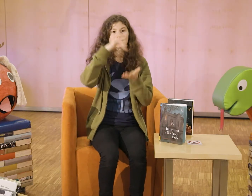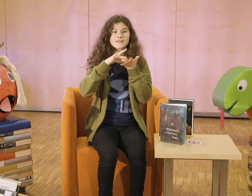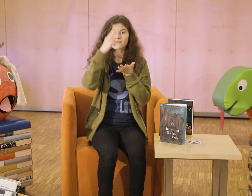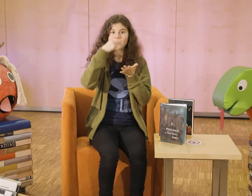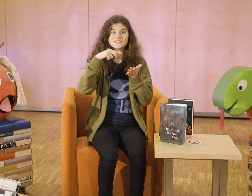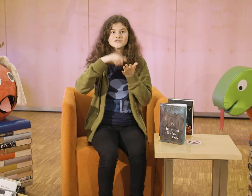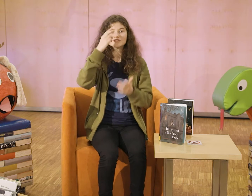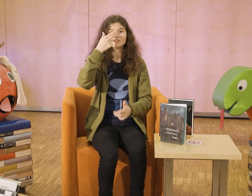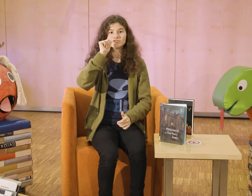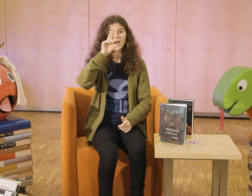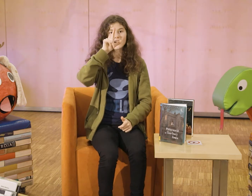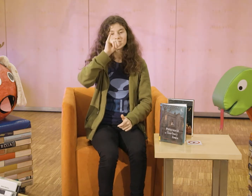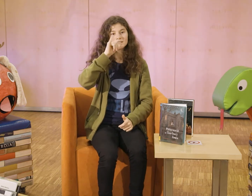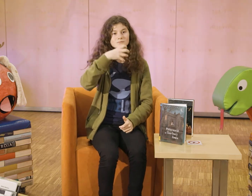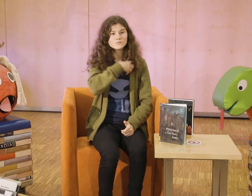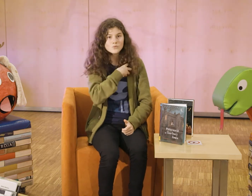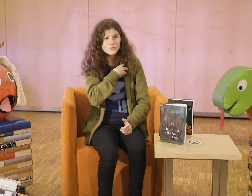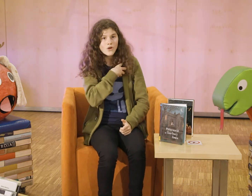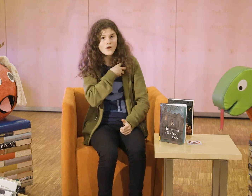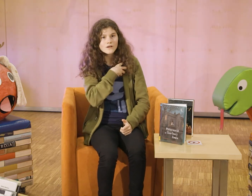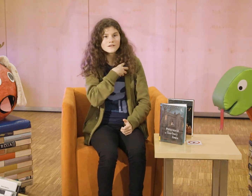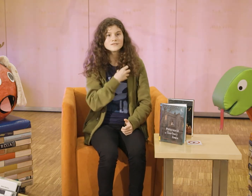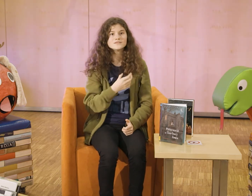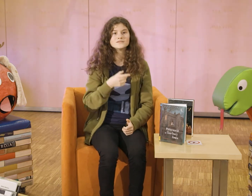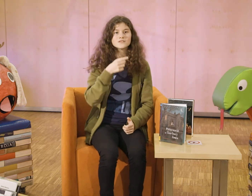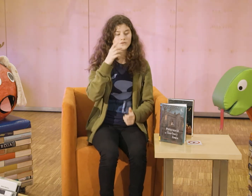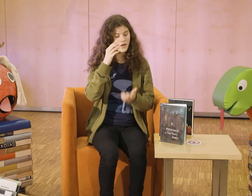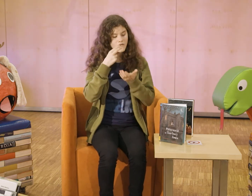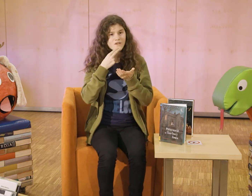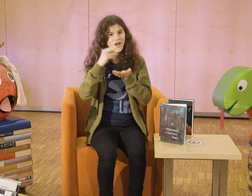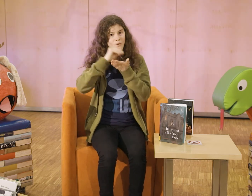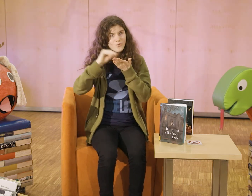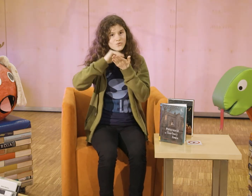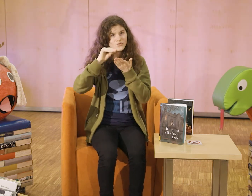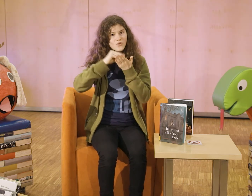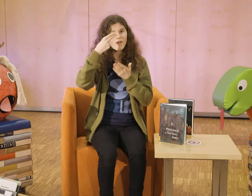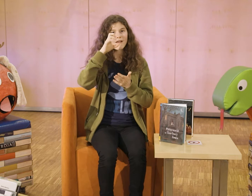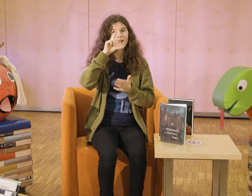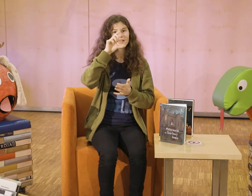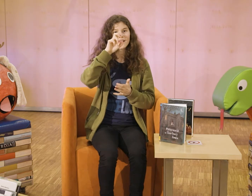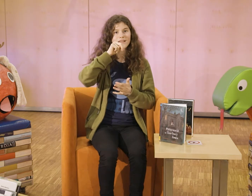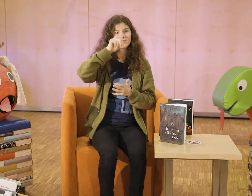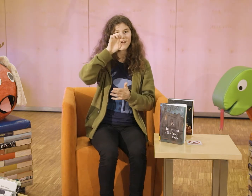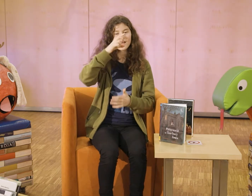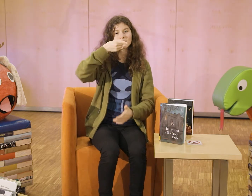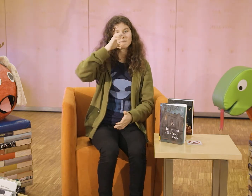namens mitternacht im klärber wie haus geschrieben von helen peters